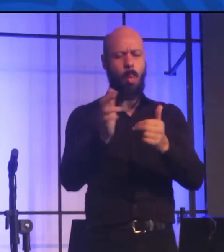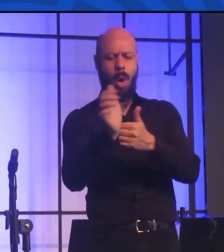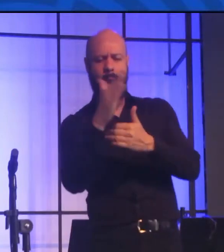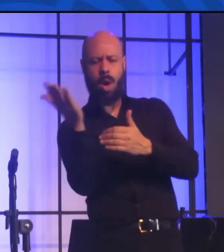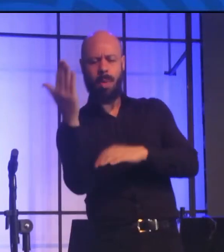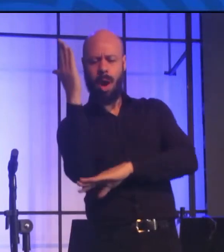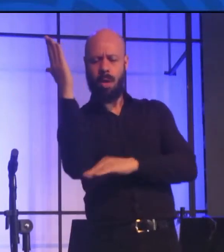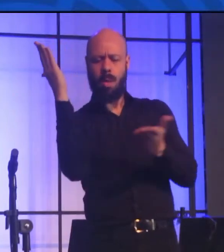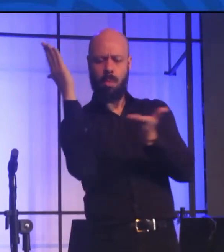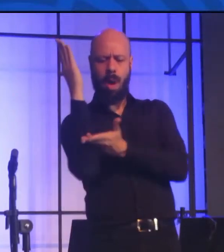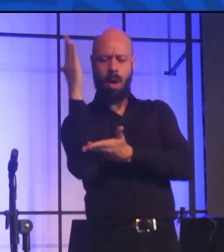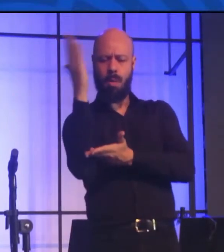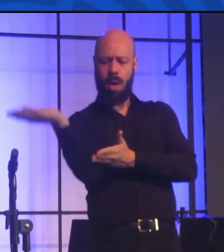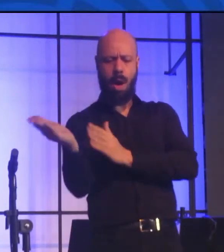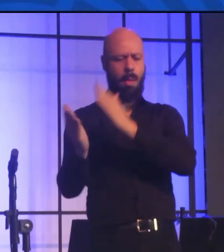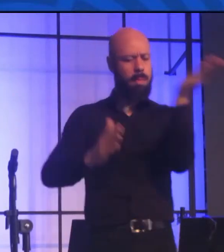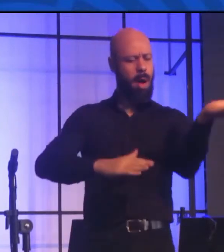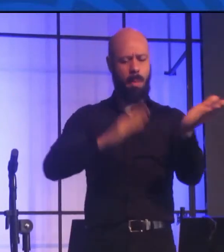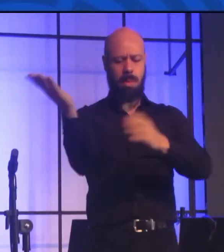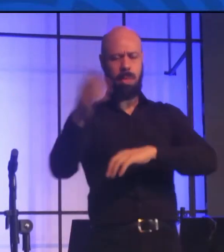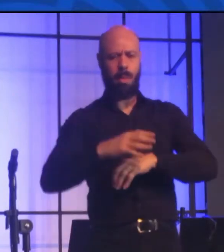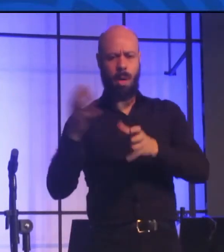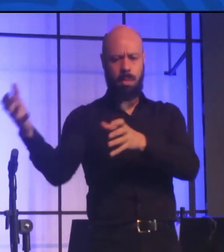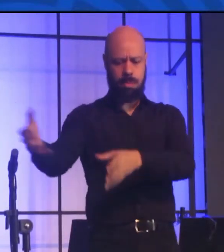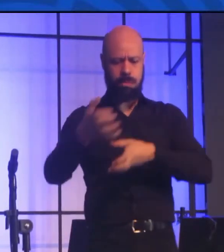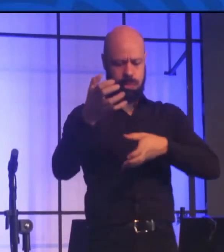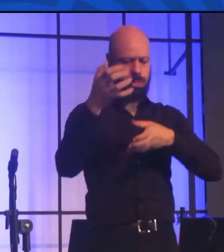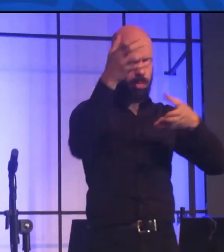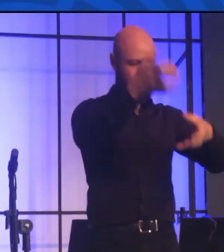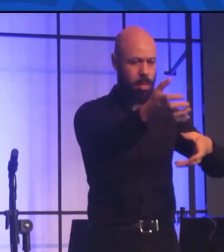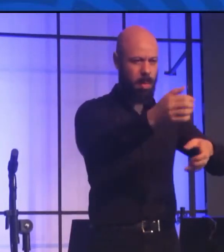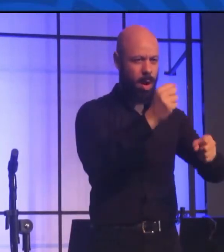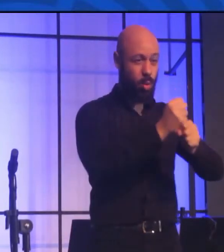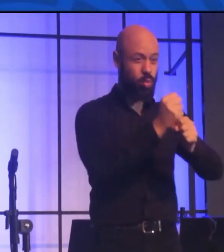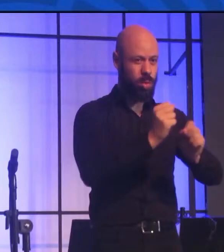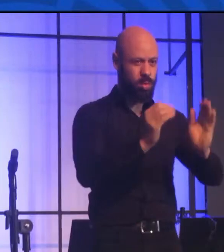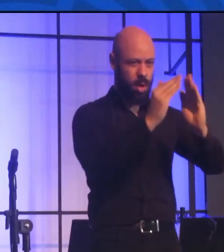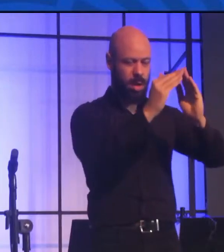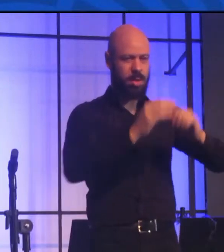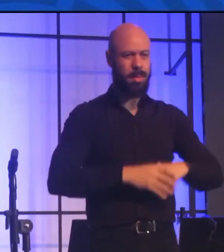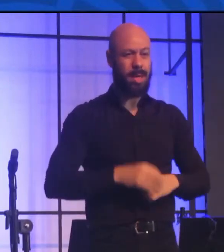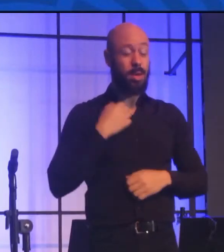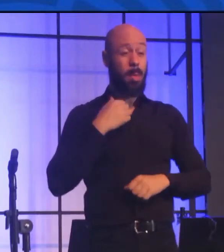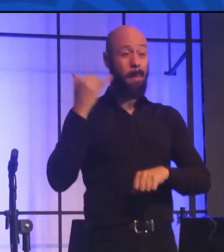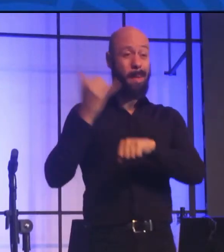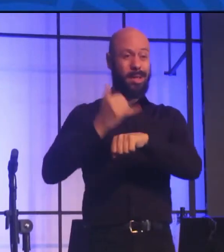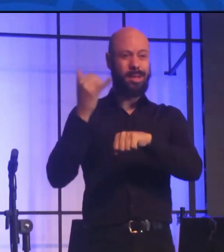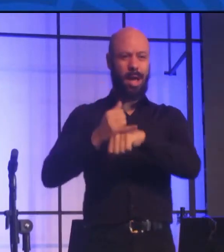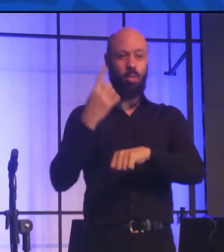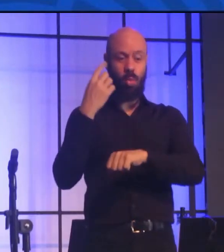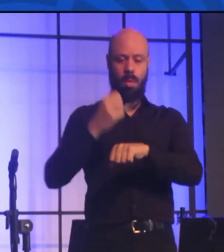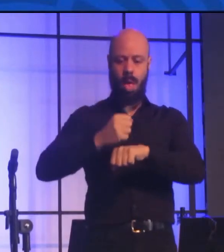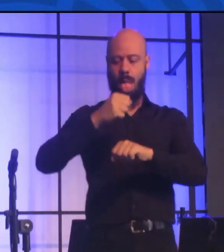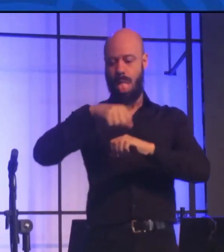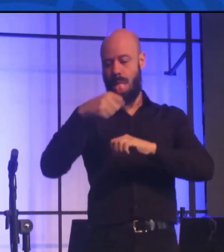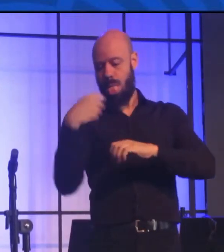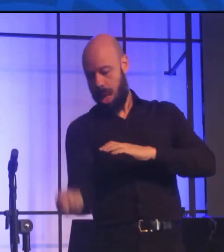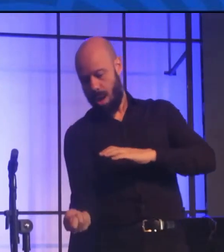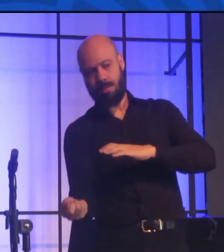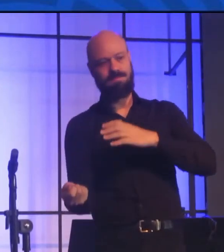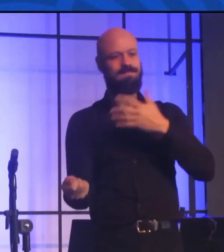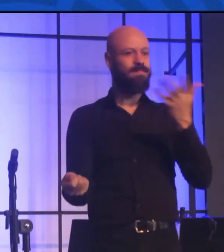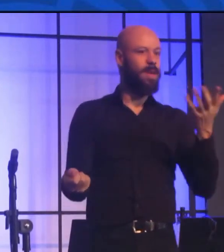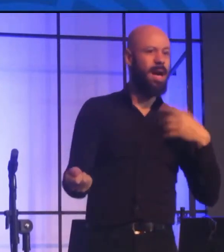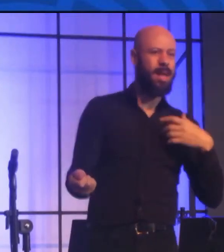cortava um tronco, a parte do ferro do machado caiu no rio. O machado de ferro caiu do cabo. E ele